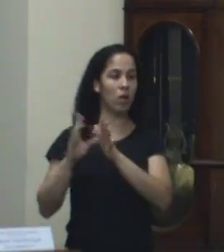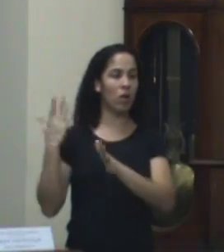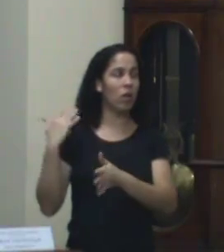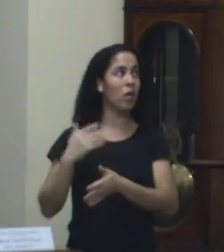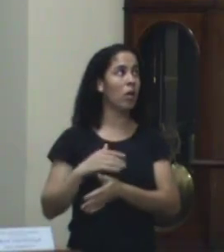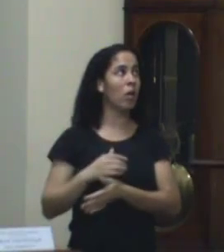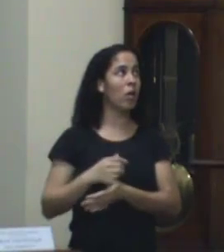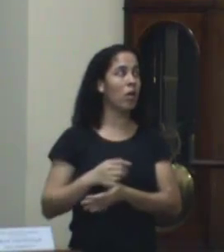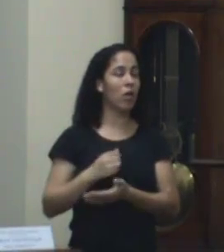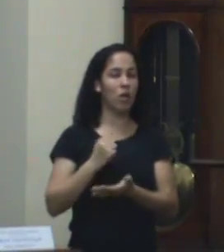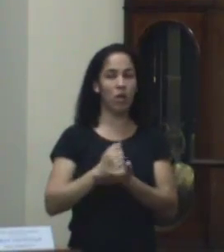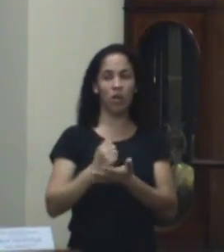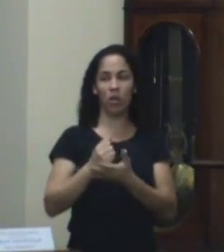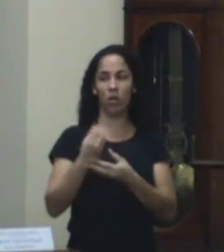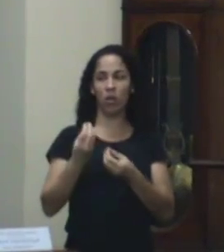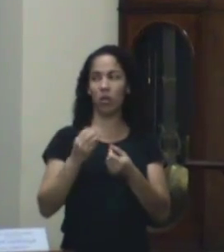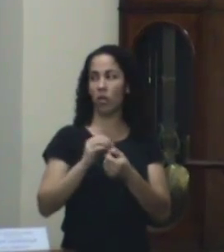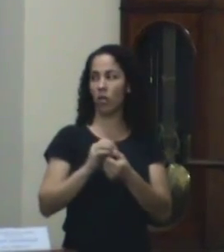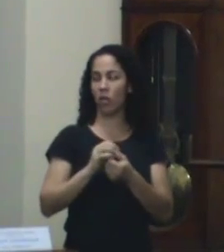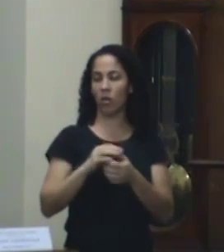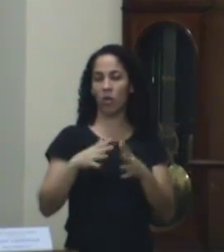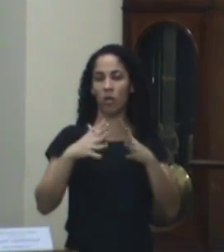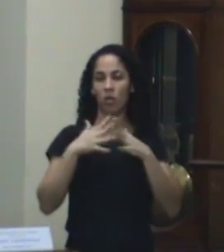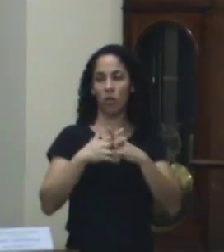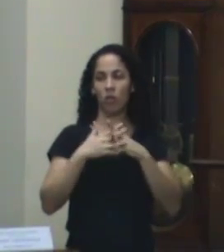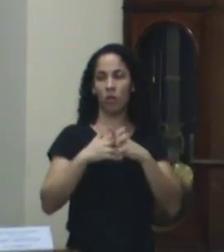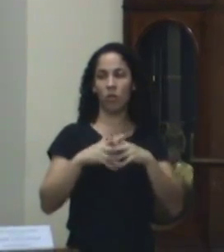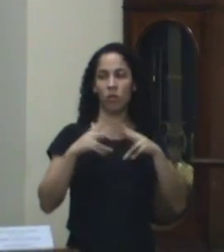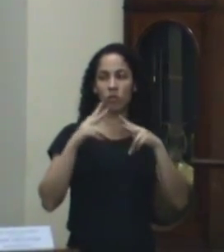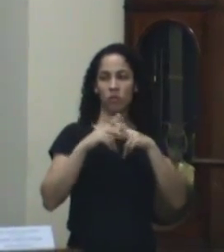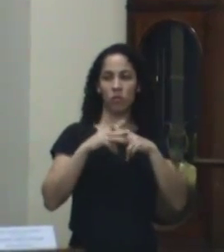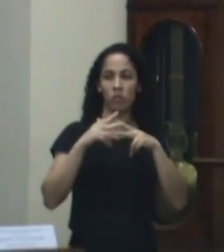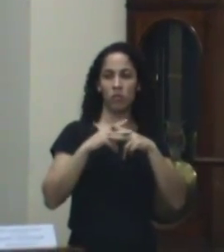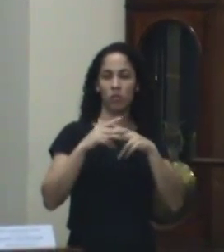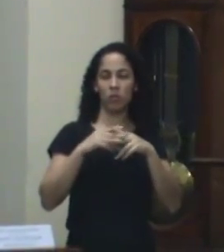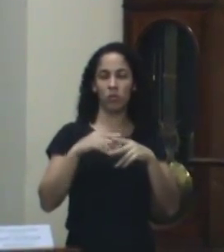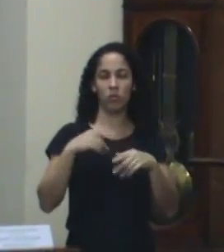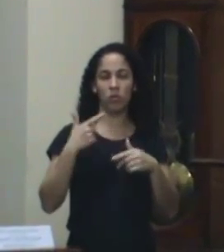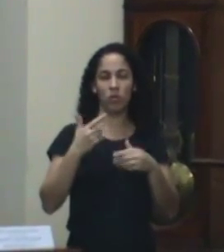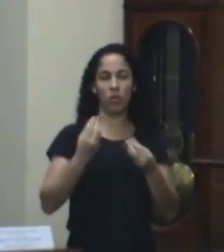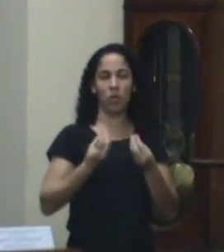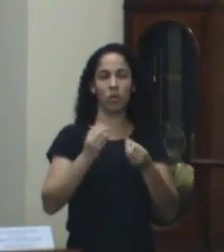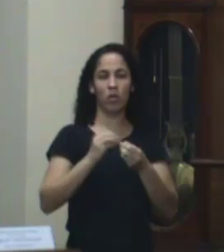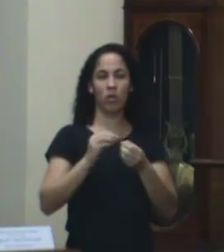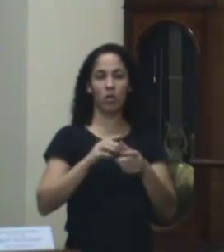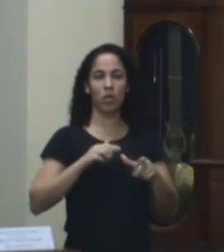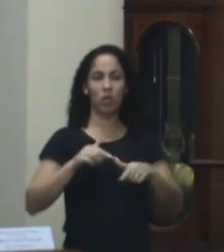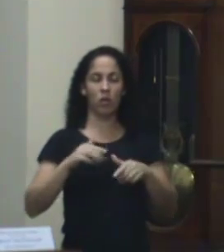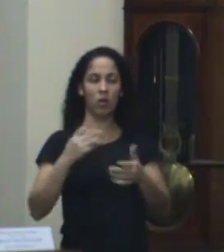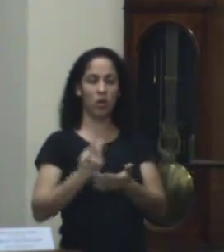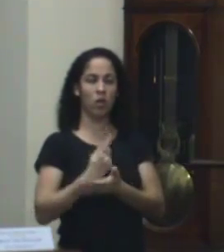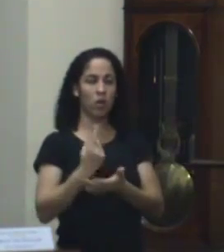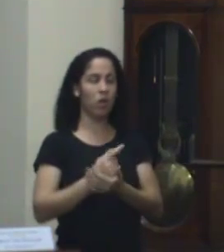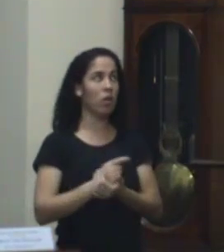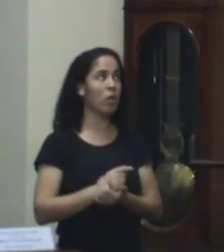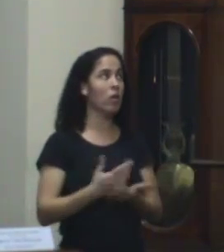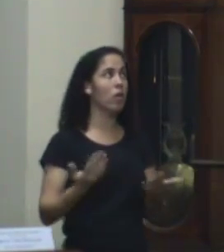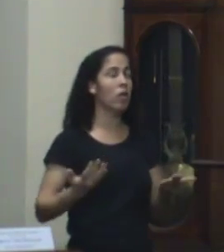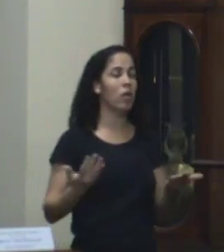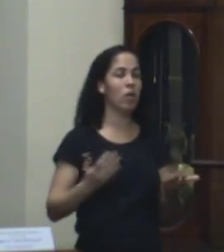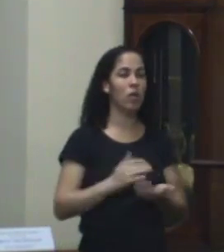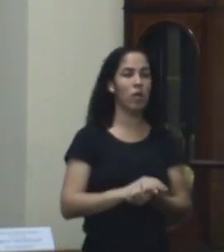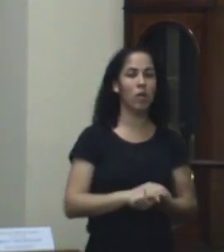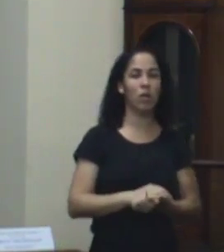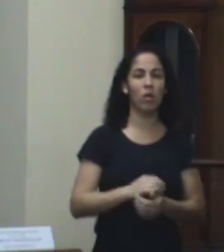anteriormente foi marcada por brigas, desavenças, má condução de serviços públicos, que numa